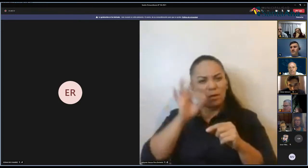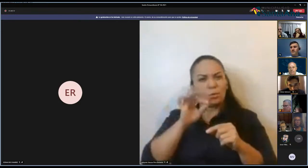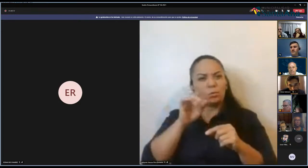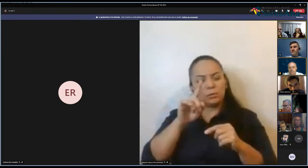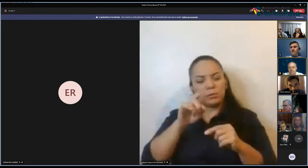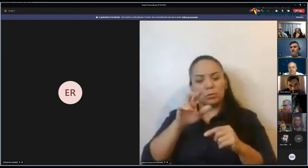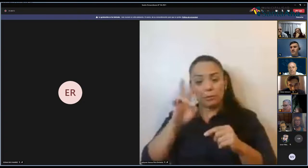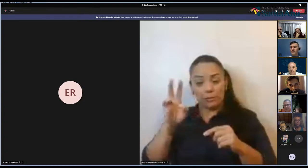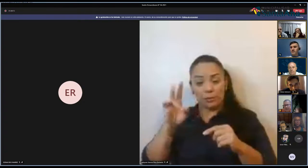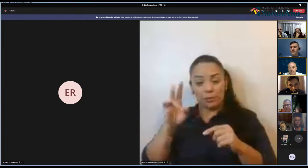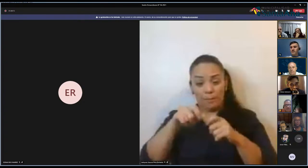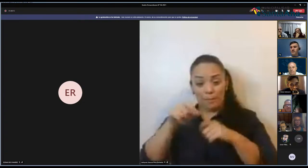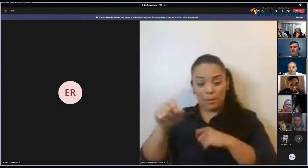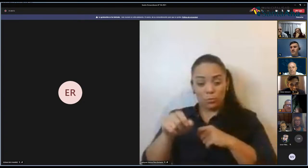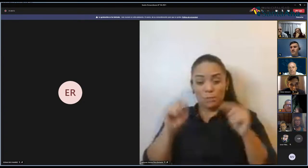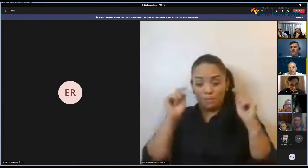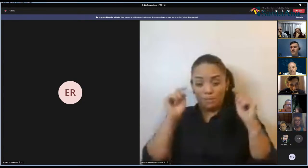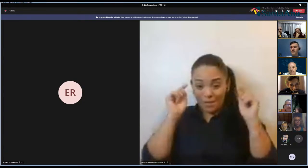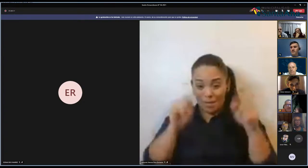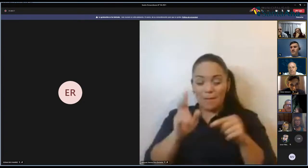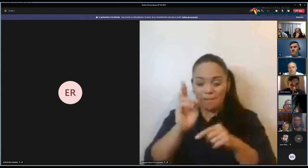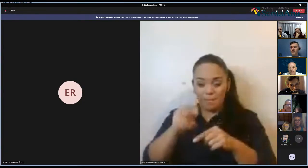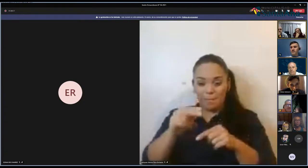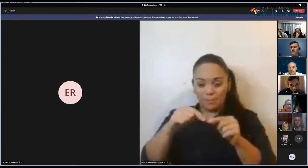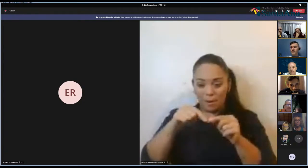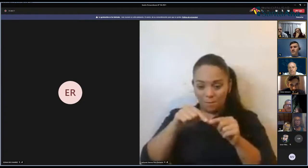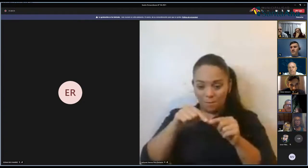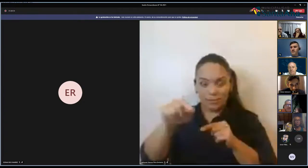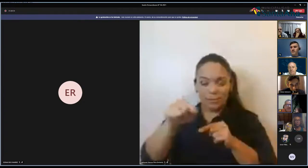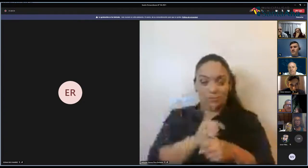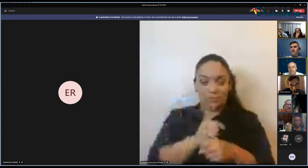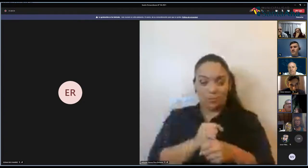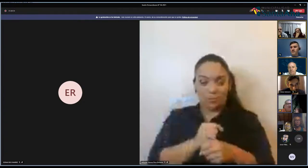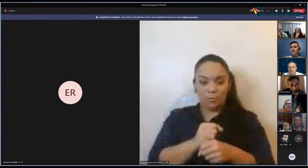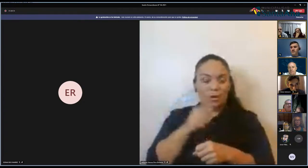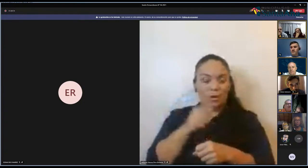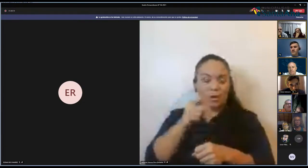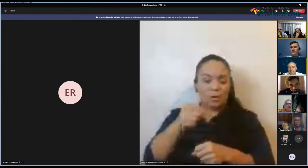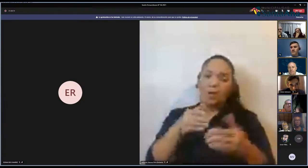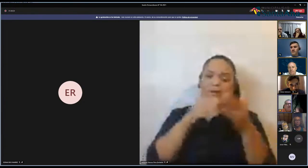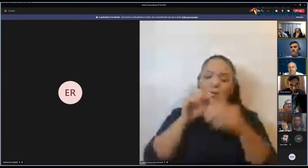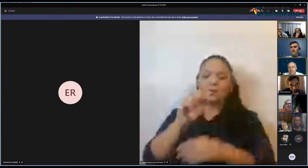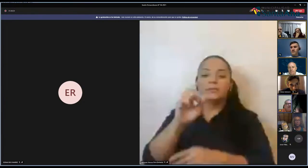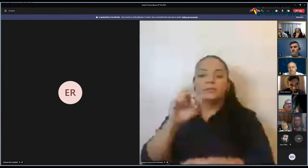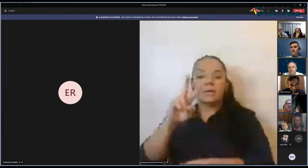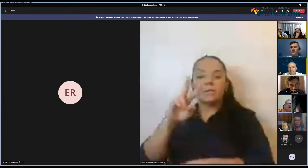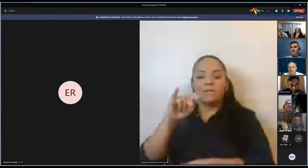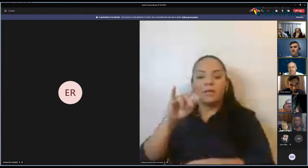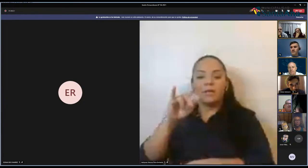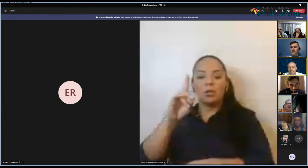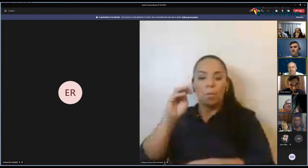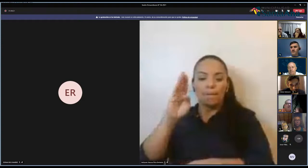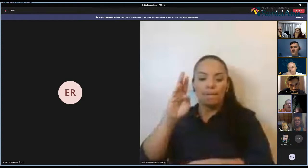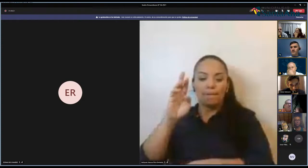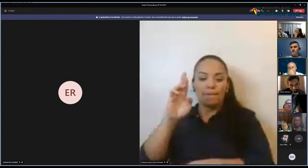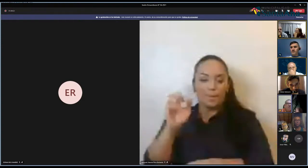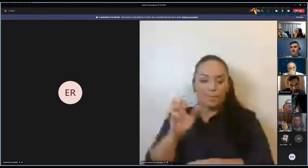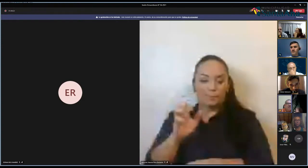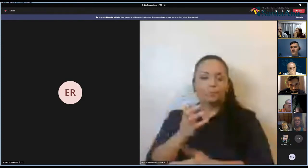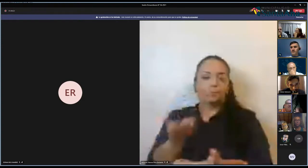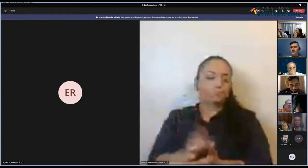metros en esa misma flecha así como ustedes lo hicieron eso lo que tenemos que afectar de servidor que es a esa situación tampoco